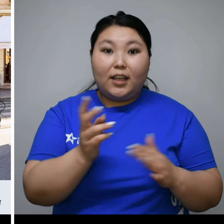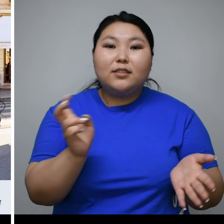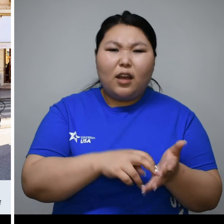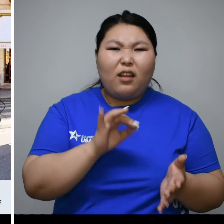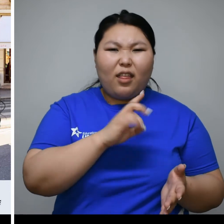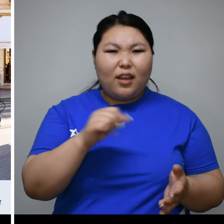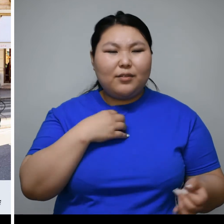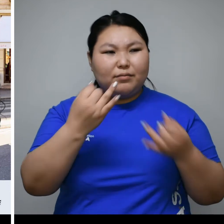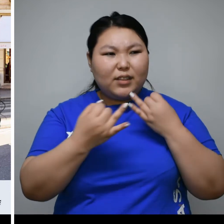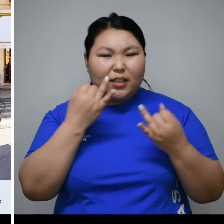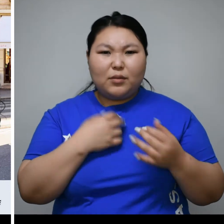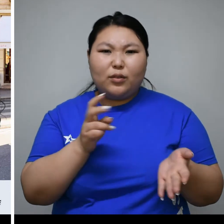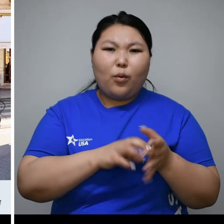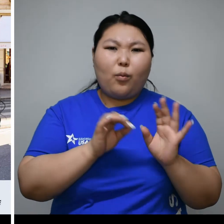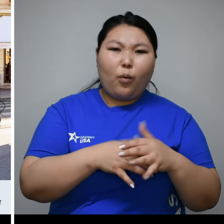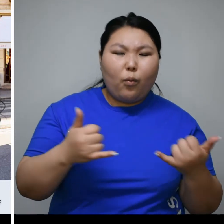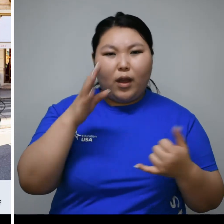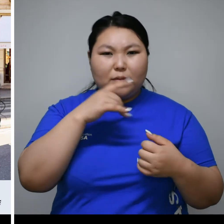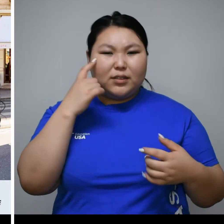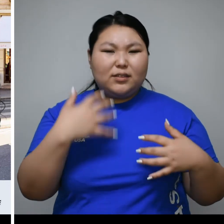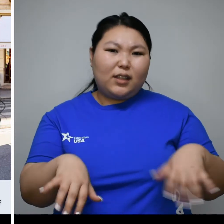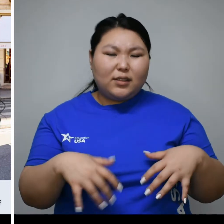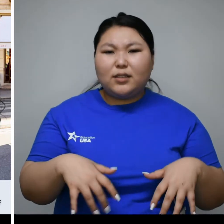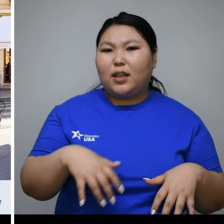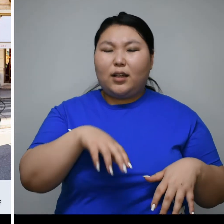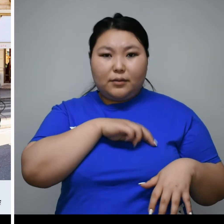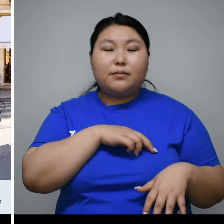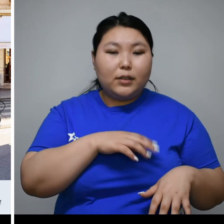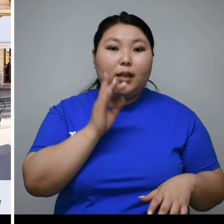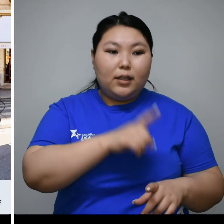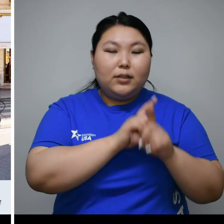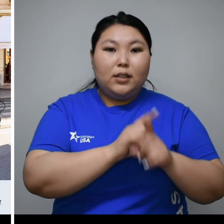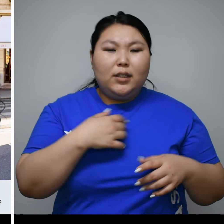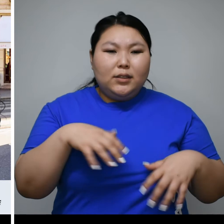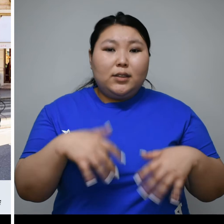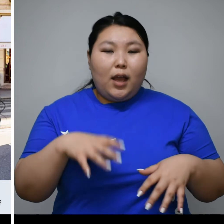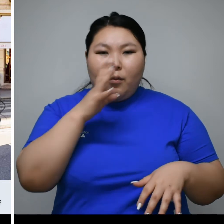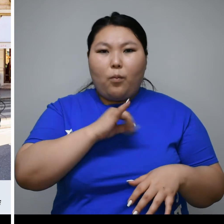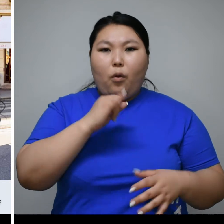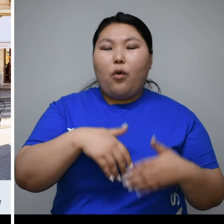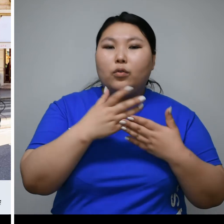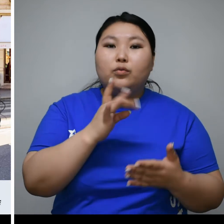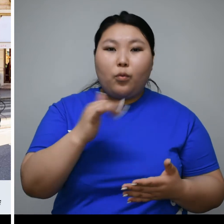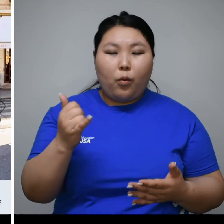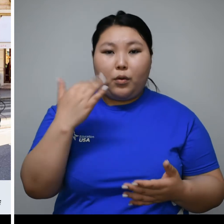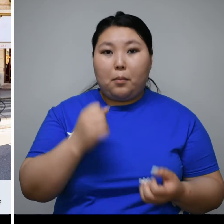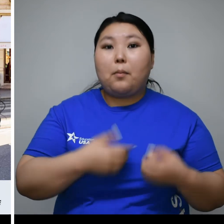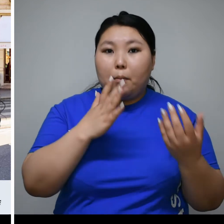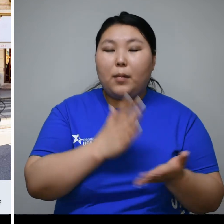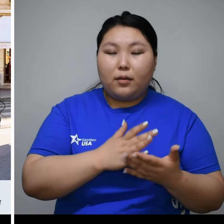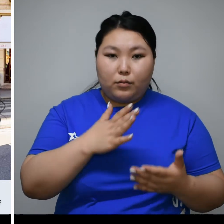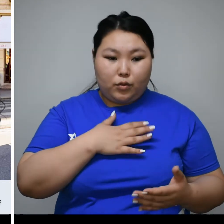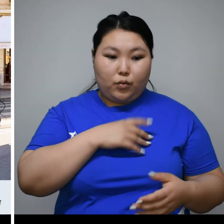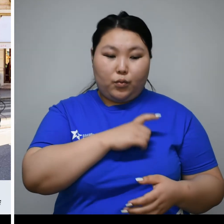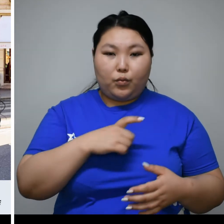тэнцэнгүүтээ яана би ярилцсаны шатанд тэнцэх болов уу гэдээ маш их сандардаг. А тэрийгээ дагаад баг сандарсаар агаад муу өгдөг ч юм уу тохиол байдаг.